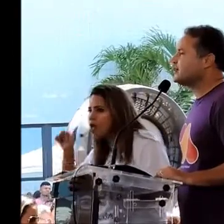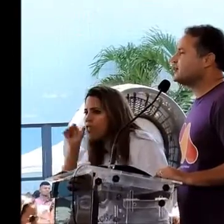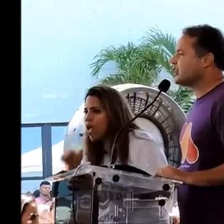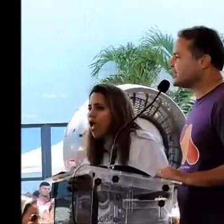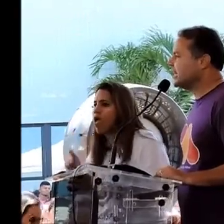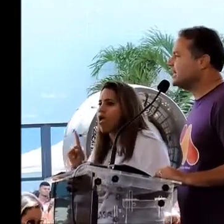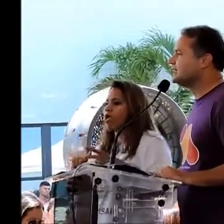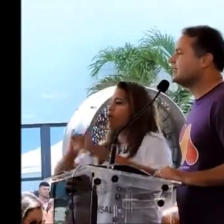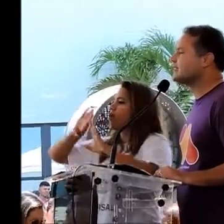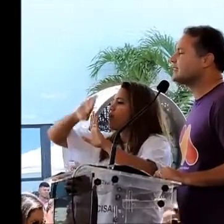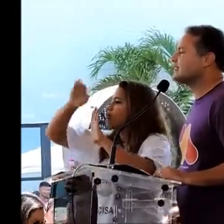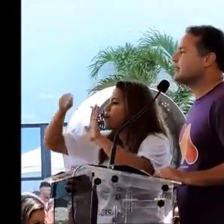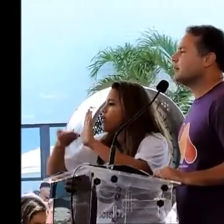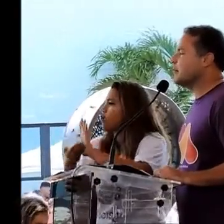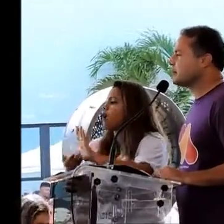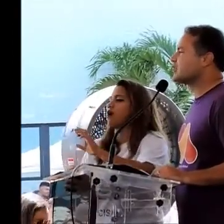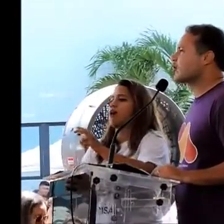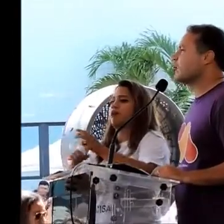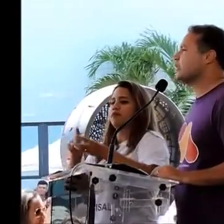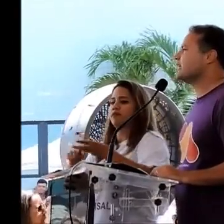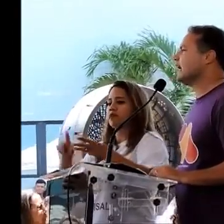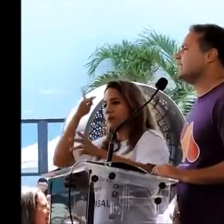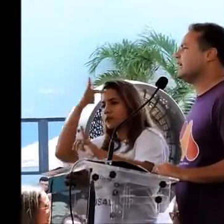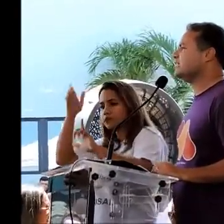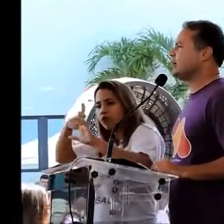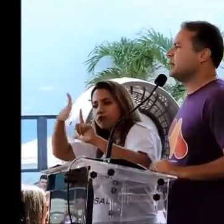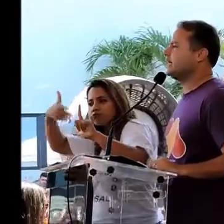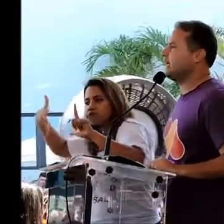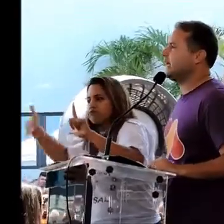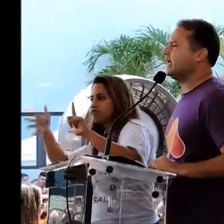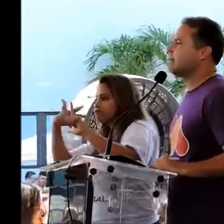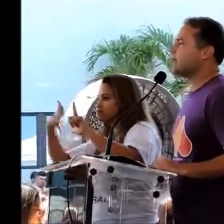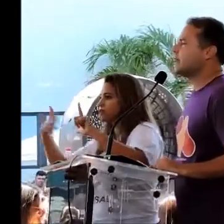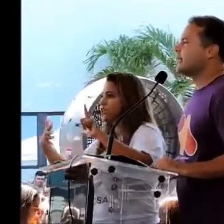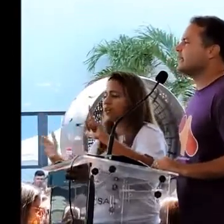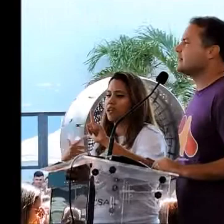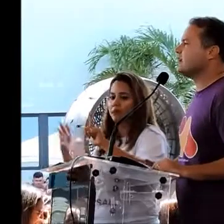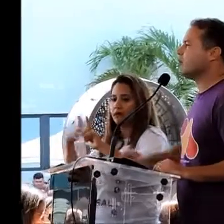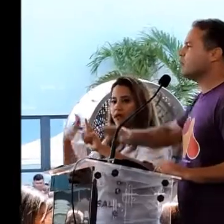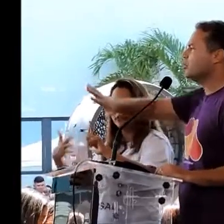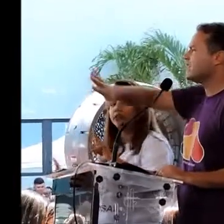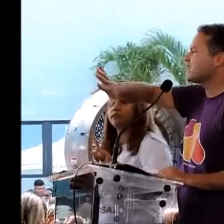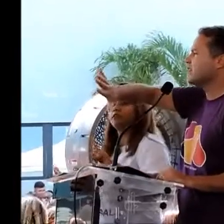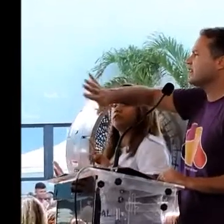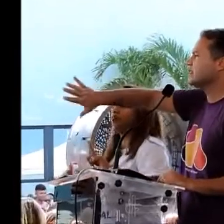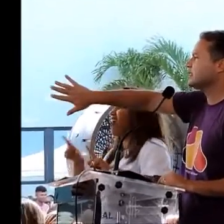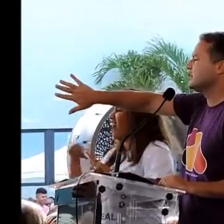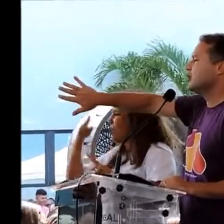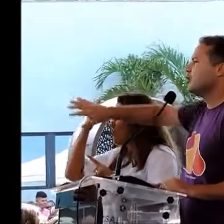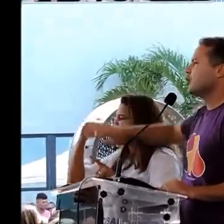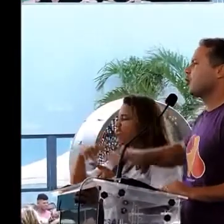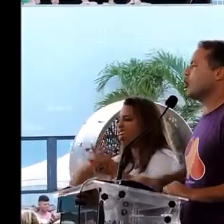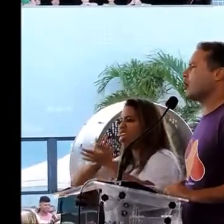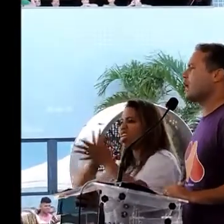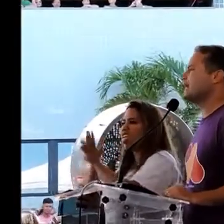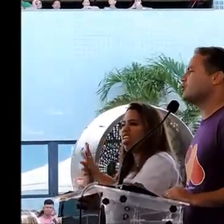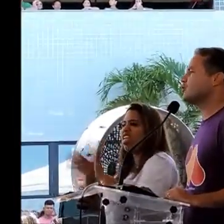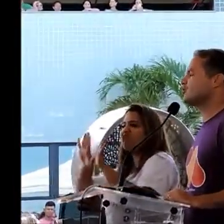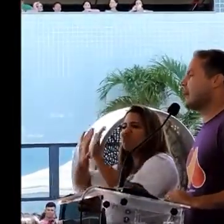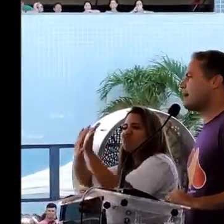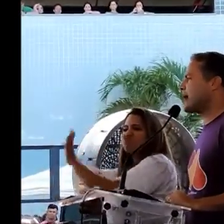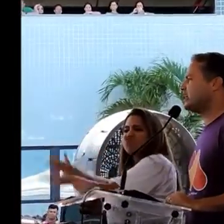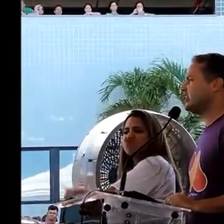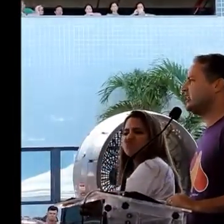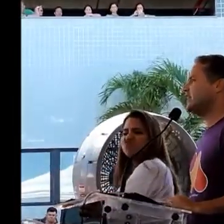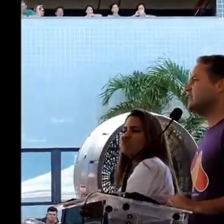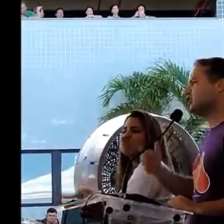Mulheres, gestantes, membros da comunidade LGBT, que são muitas vezes